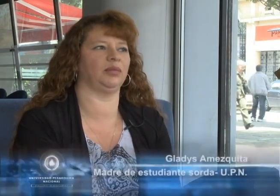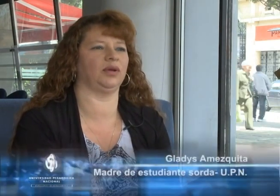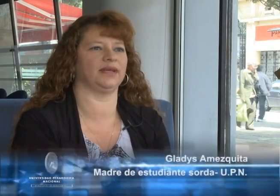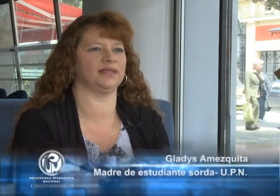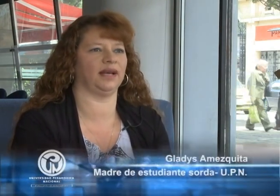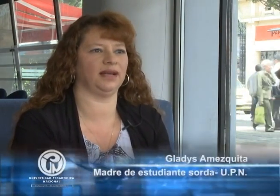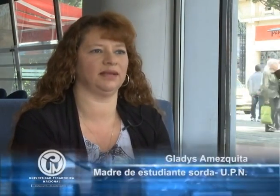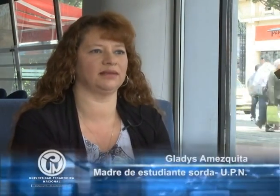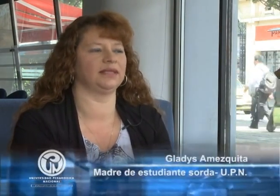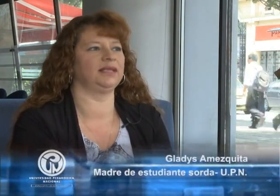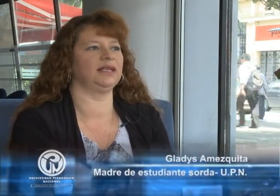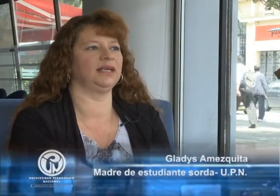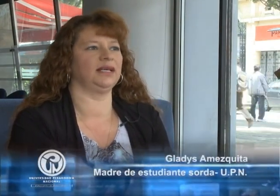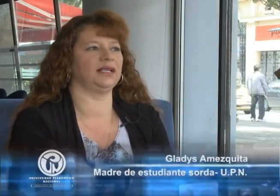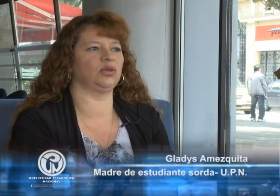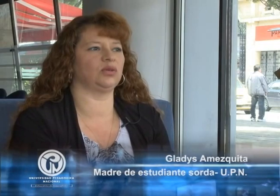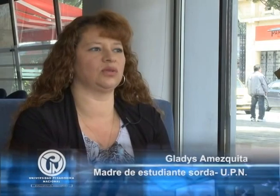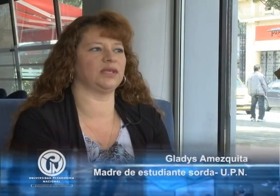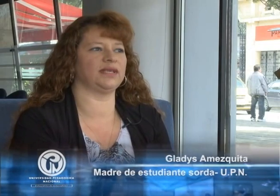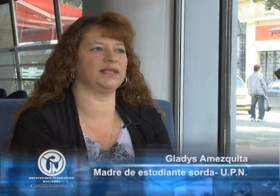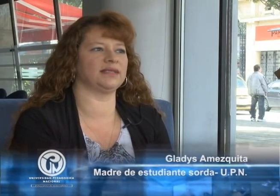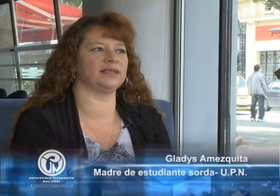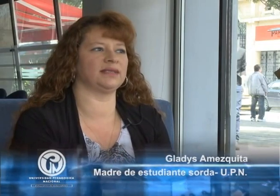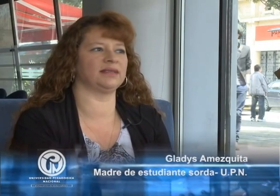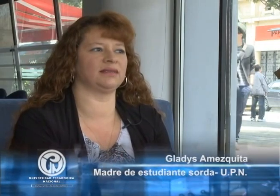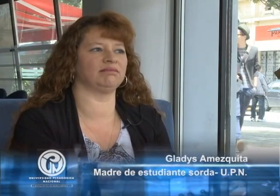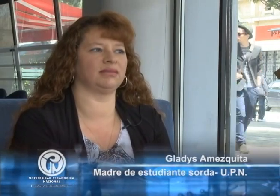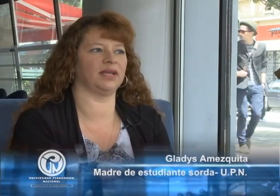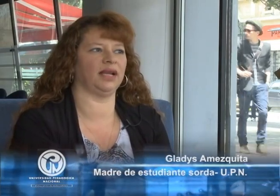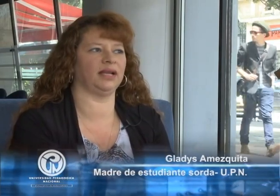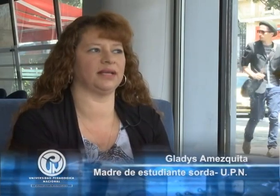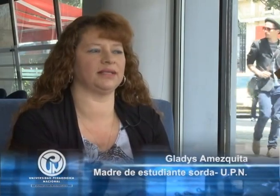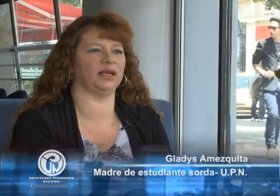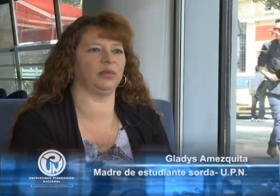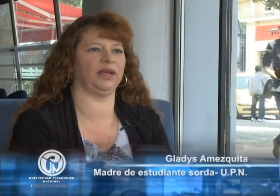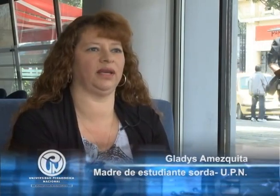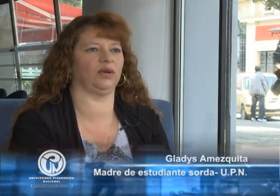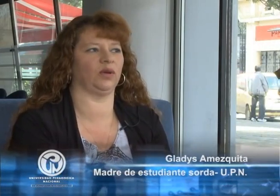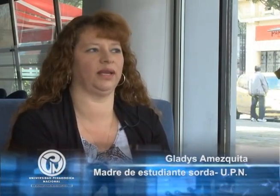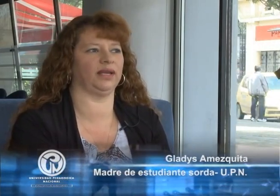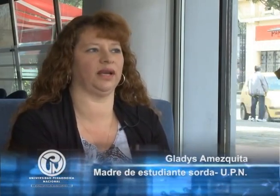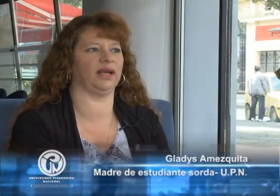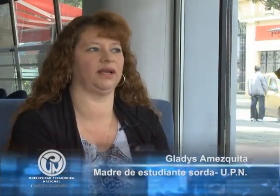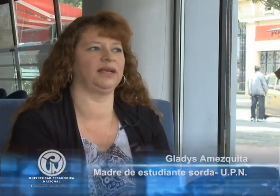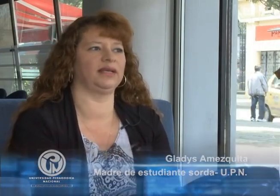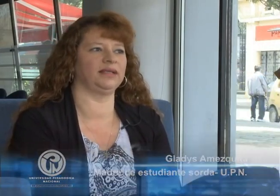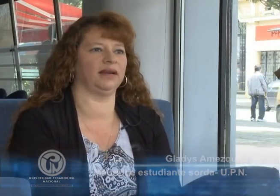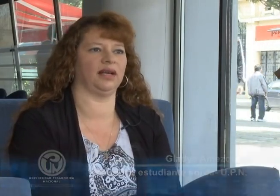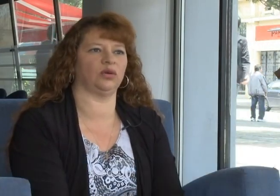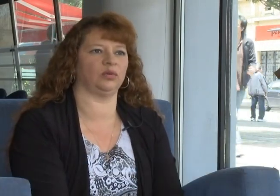de sangre. Entonces, al nacer me dijeron que ya venía con un